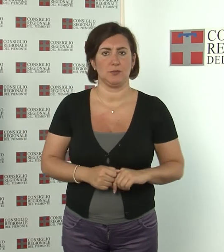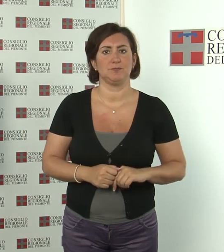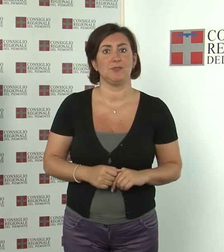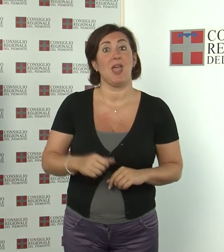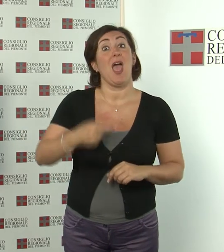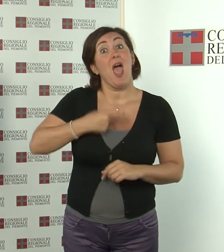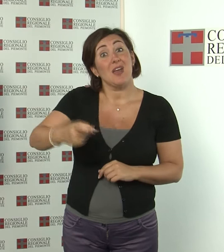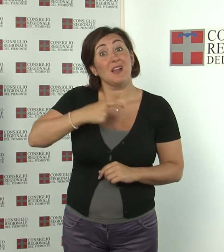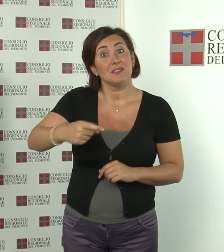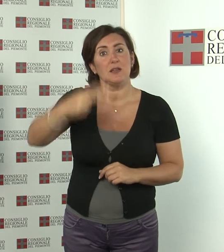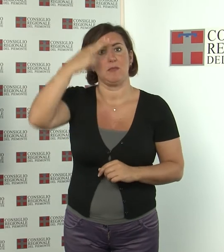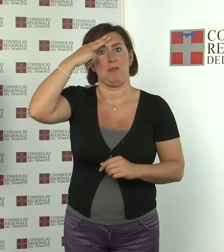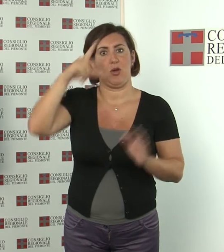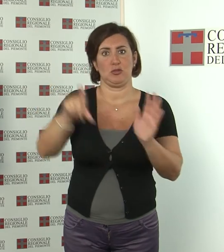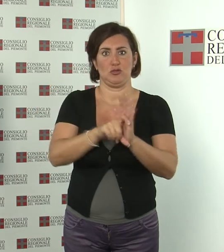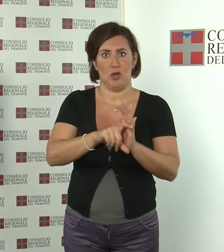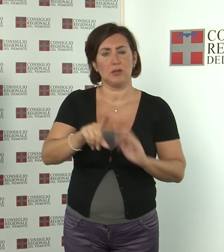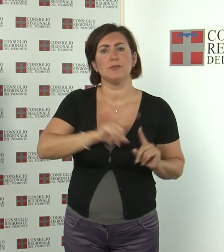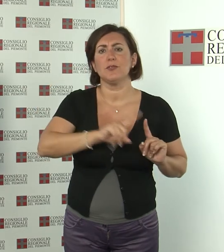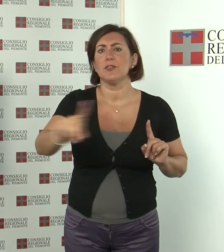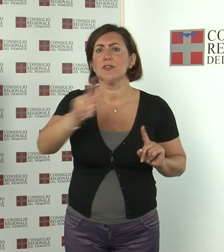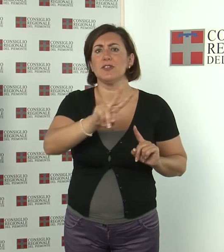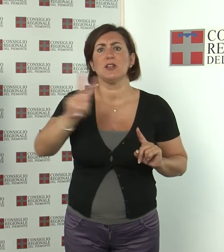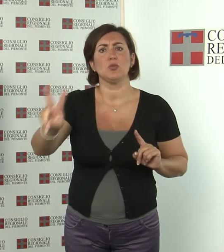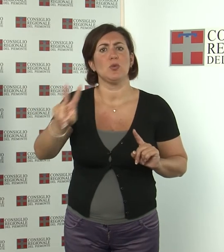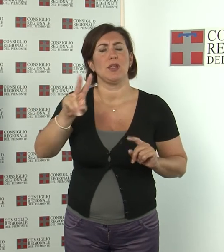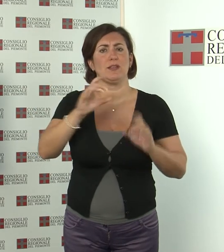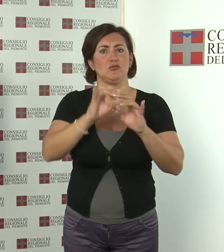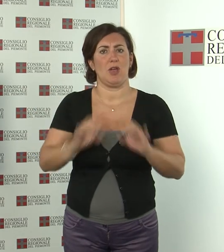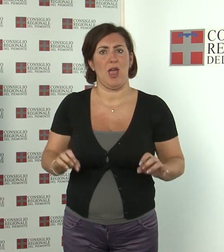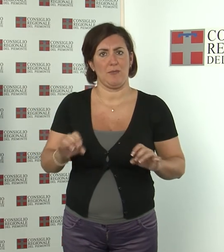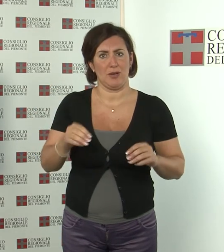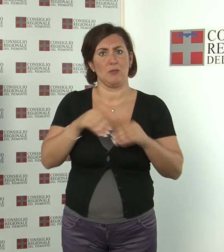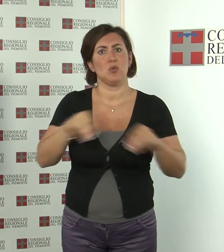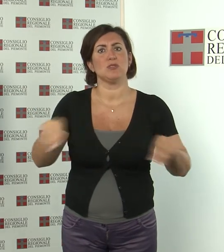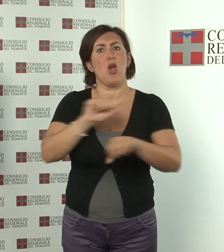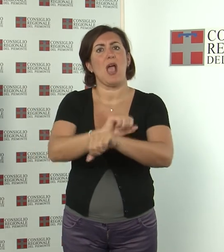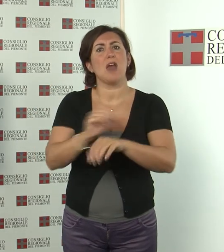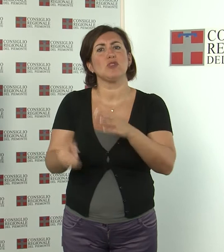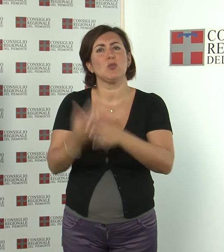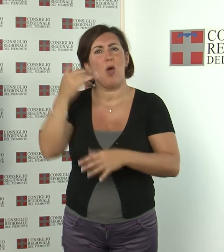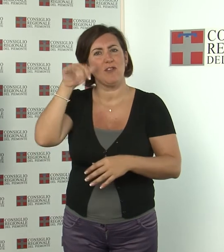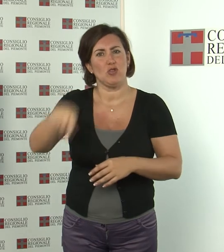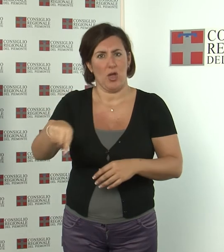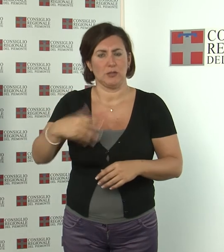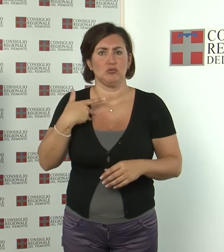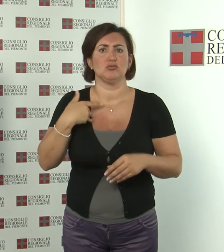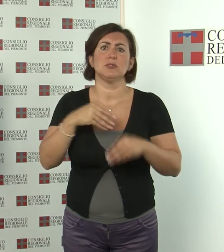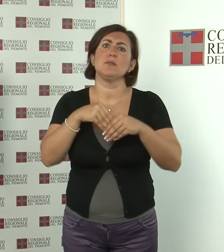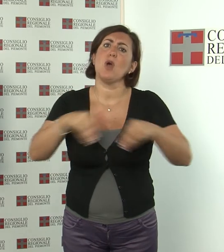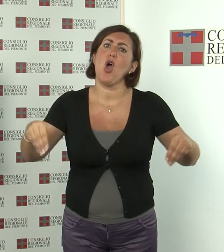è ospitata fino al 22 dicembre al museo del carcere le nuove di Torino la mostra Resistenza società e Costituzione